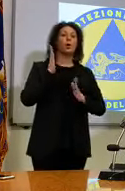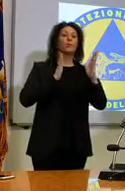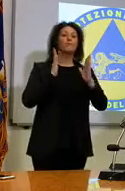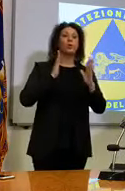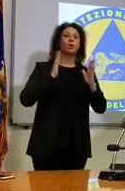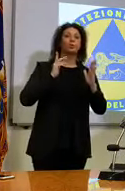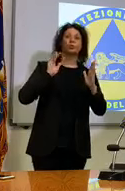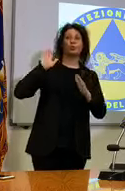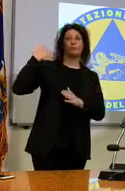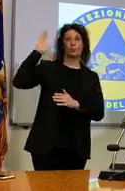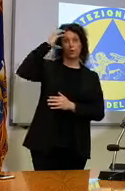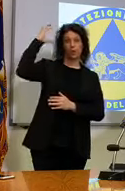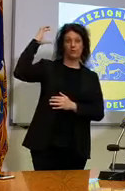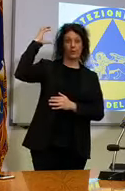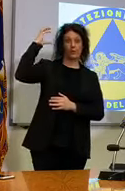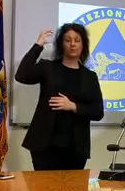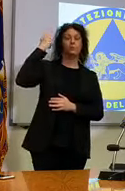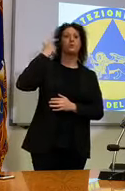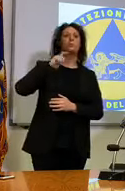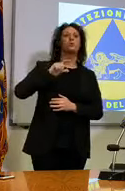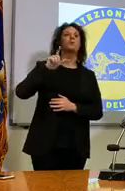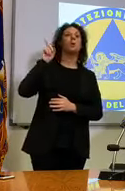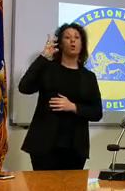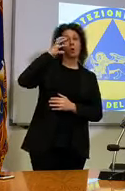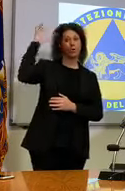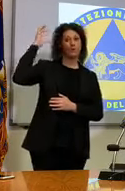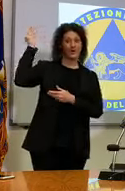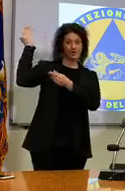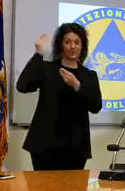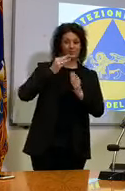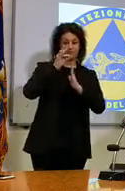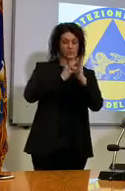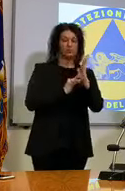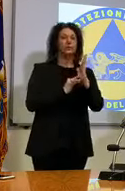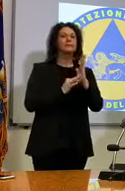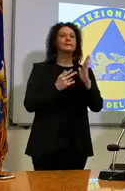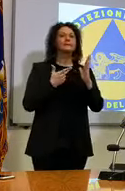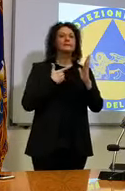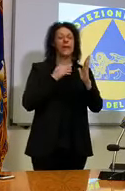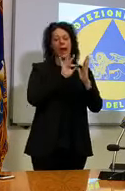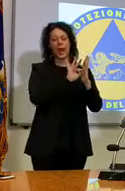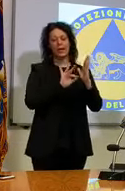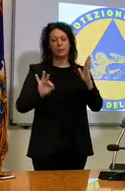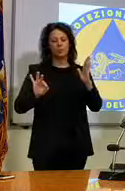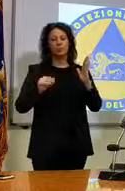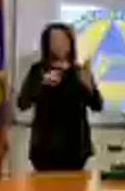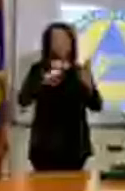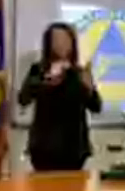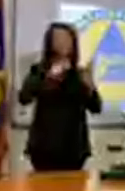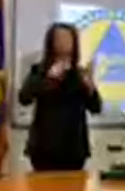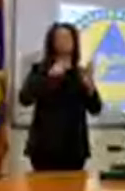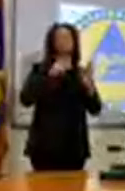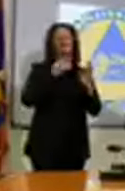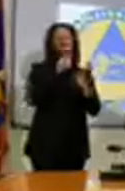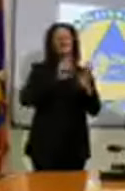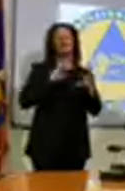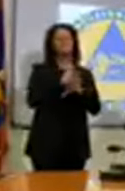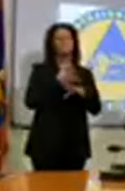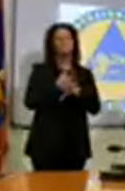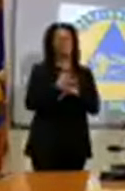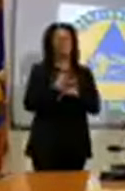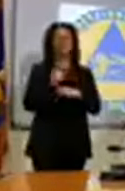cui siccome il decreto va a abrogare alcuni provvedimenti, diciamo che il governo ha fatto prima, fa